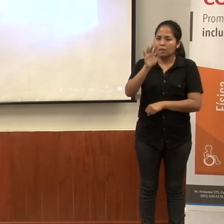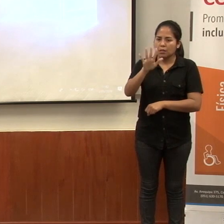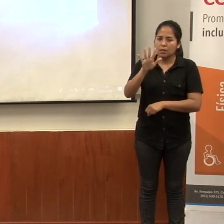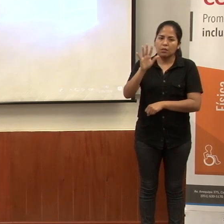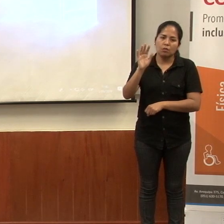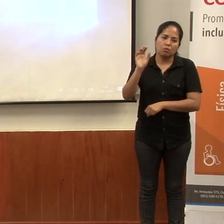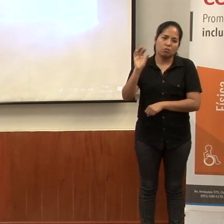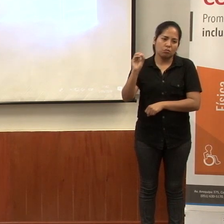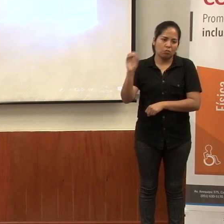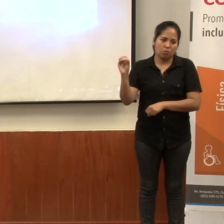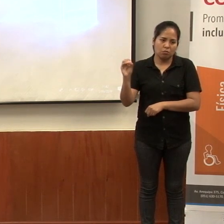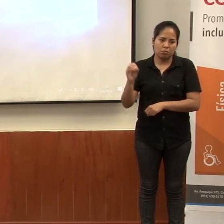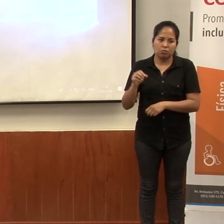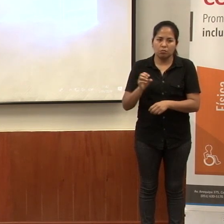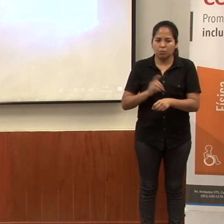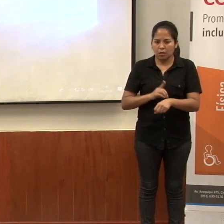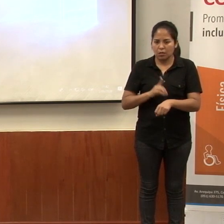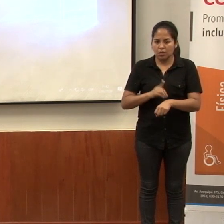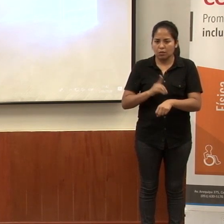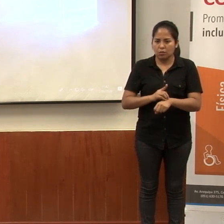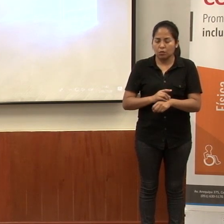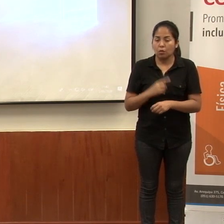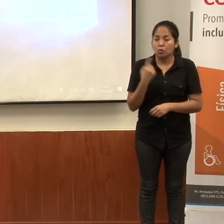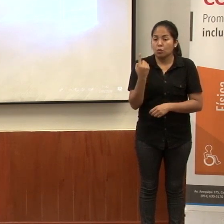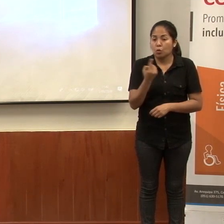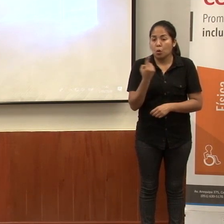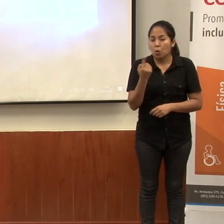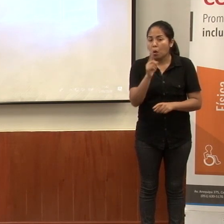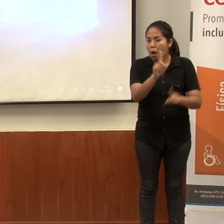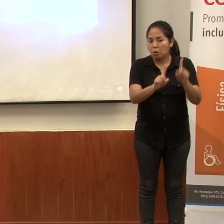solamente 1.200 están certificando. Por X razones